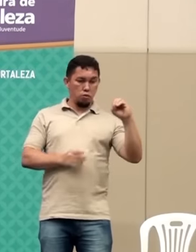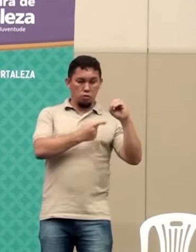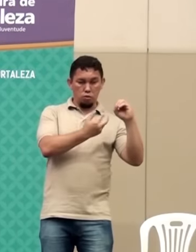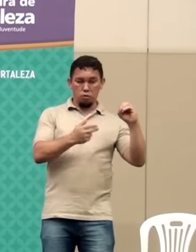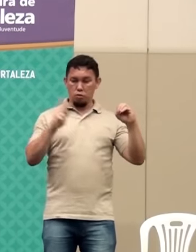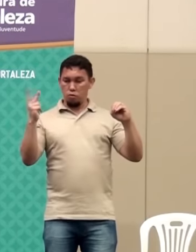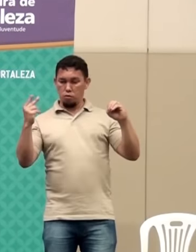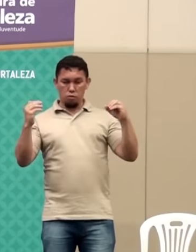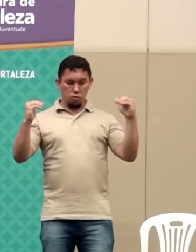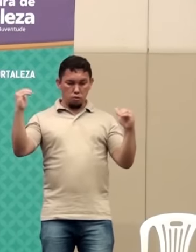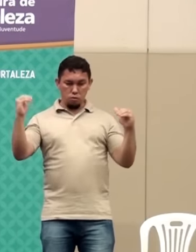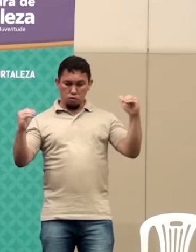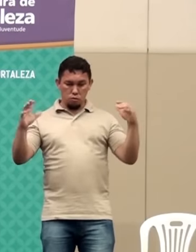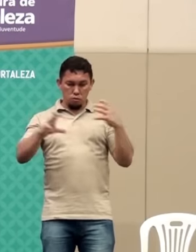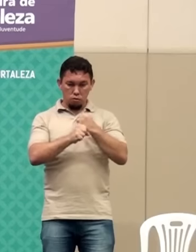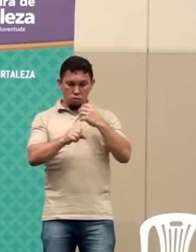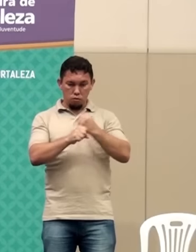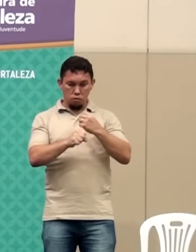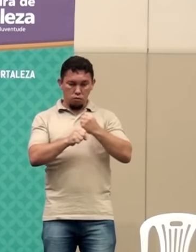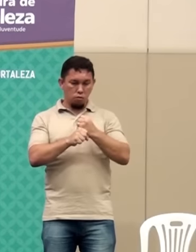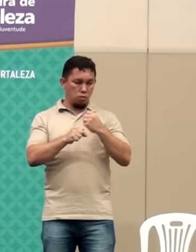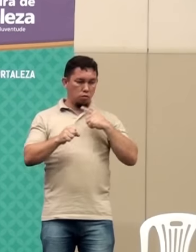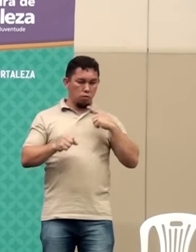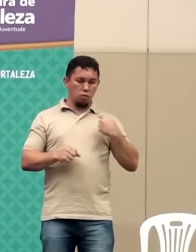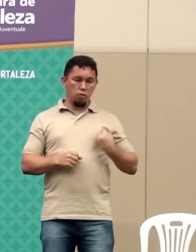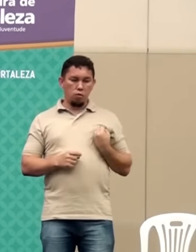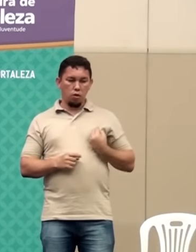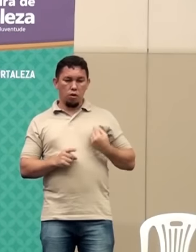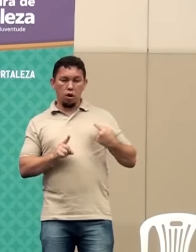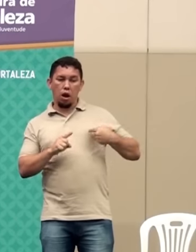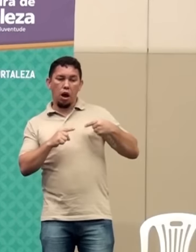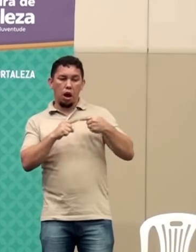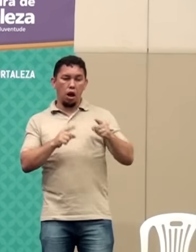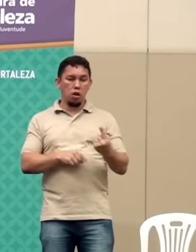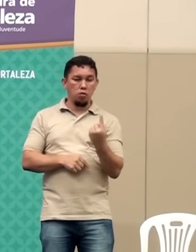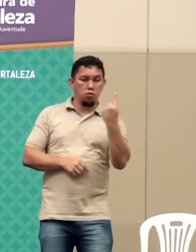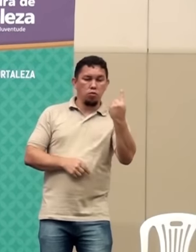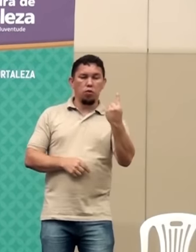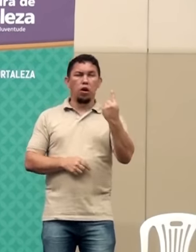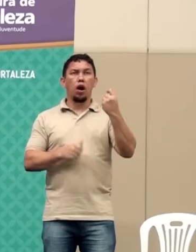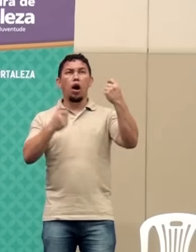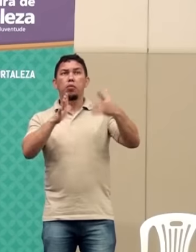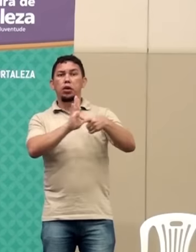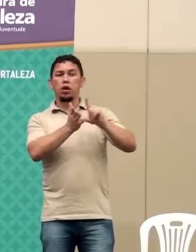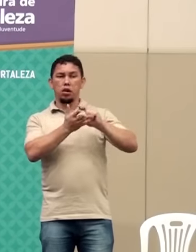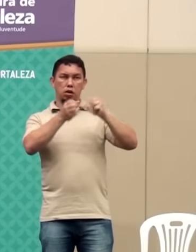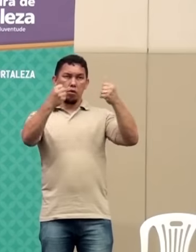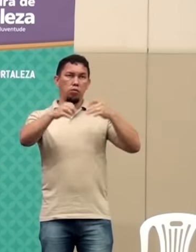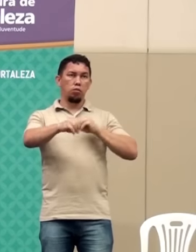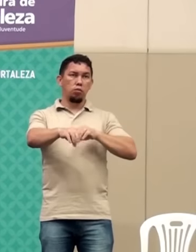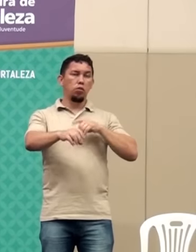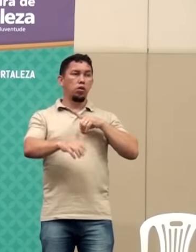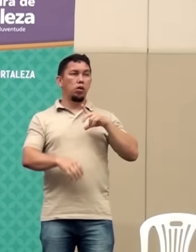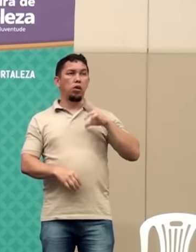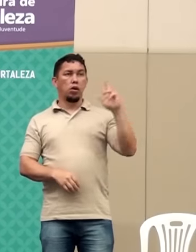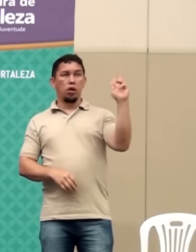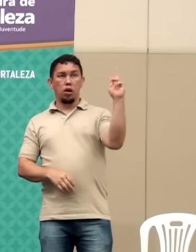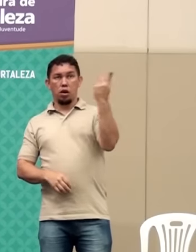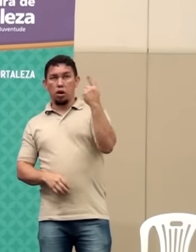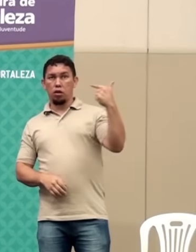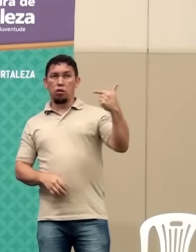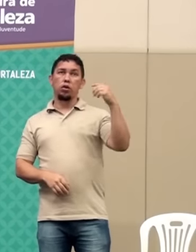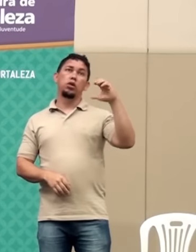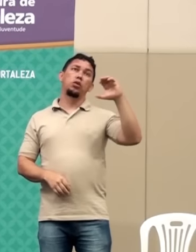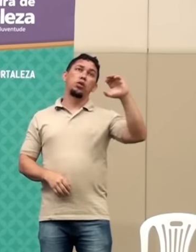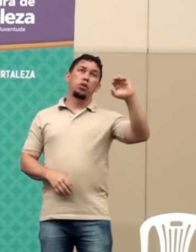de hidrogênios, 3 menos 2, daria 1. Só que eu falei, inclusive, aqui na aula, que esse H2CO3